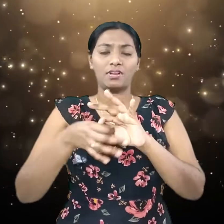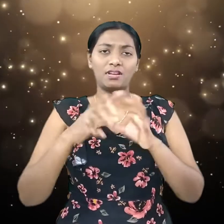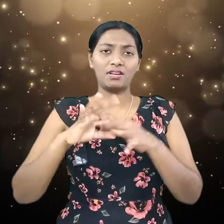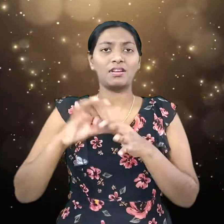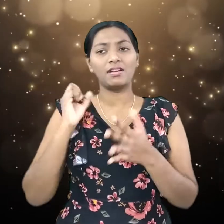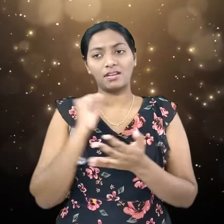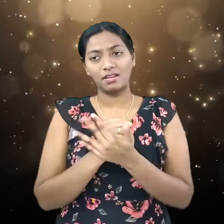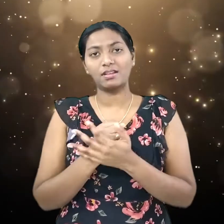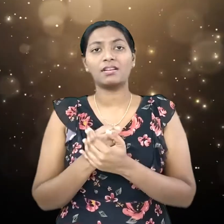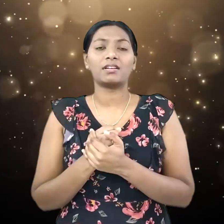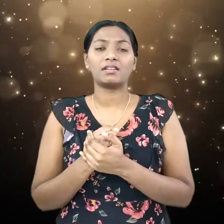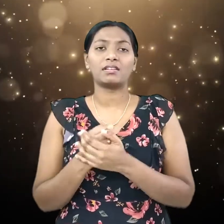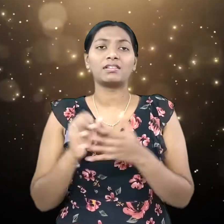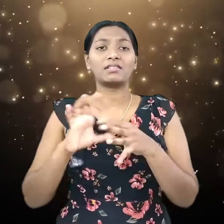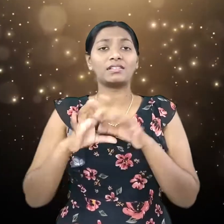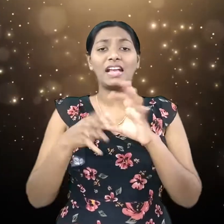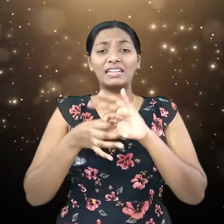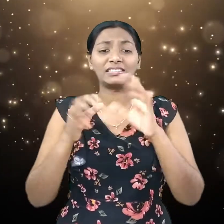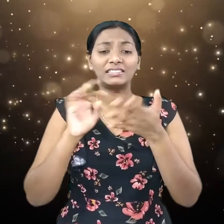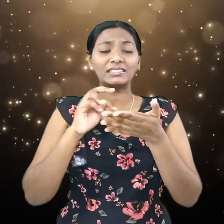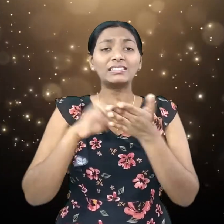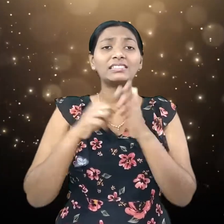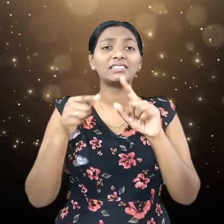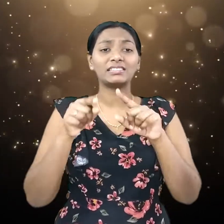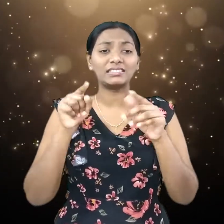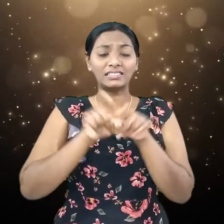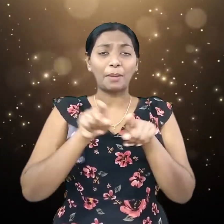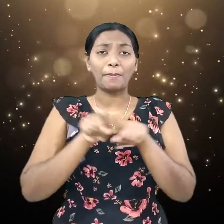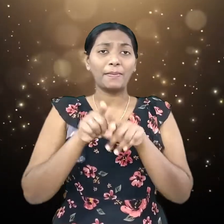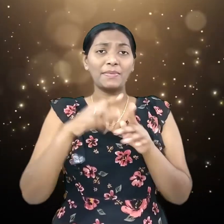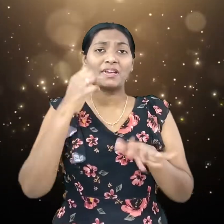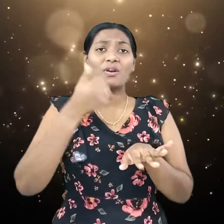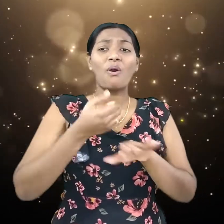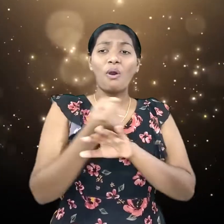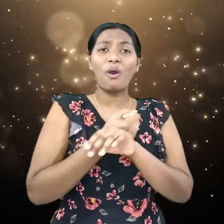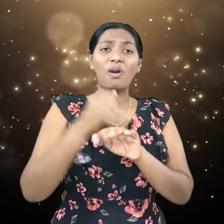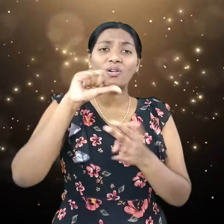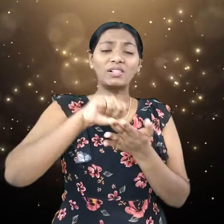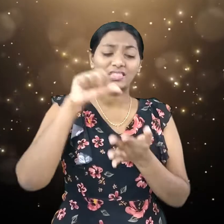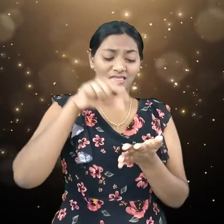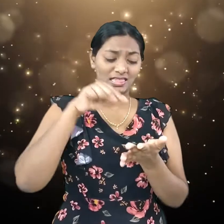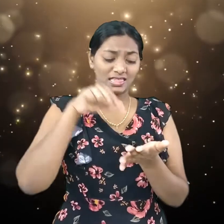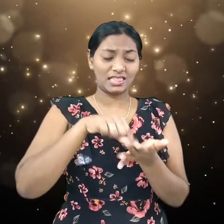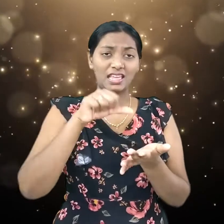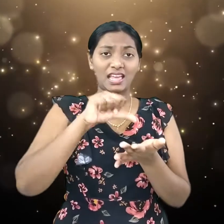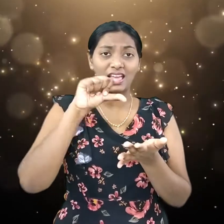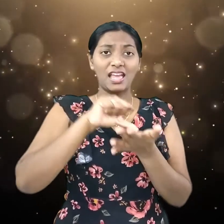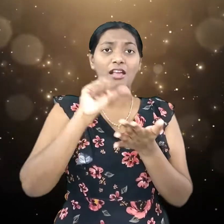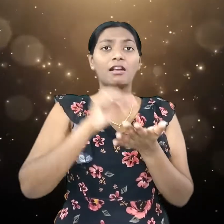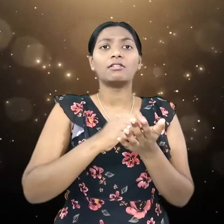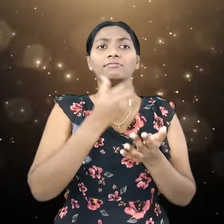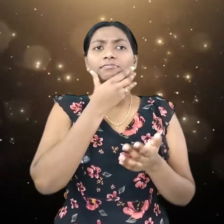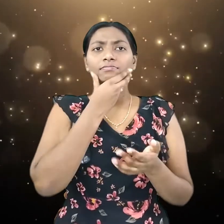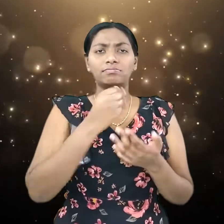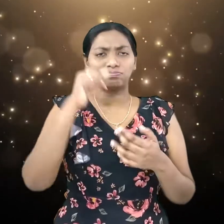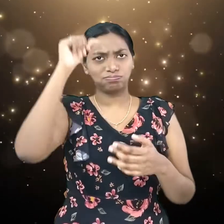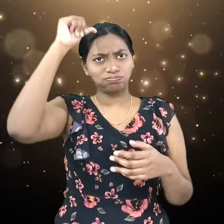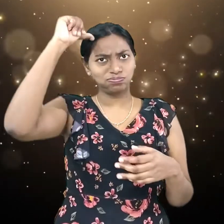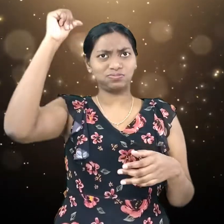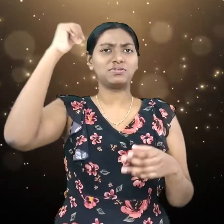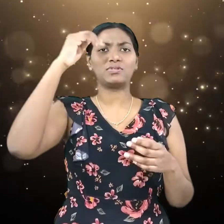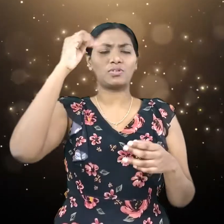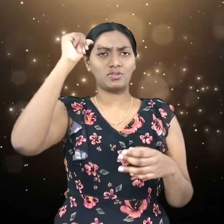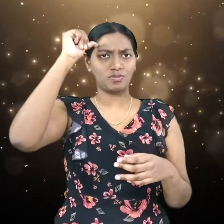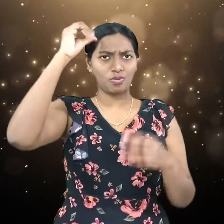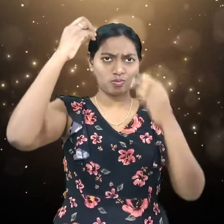यह तो उस उत्तम तेल के समान है जो हारून के सिर पर डाला गया था और उसकी दाढ़ी पर